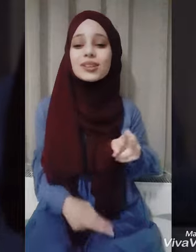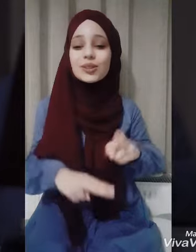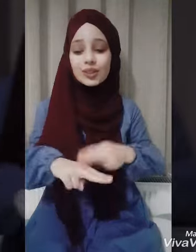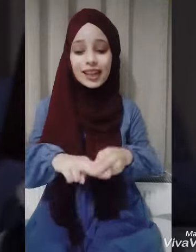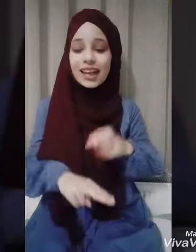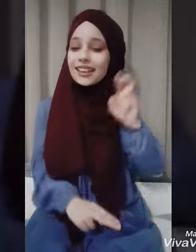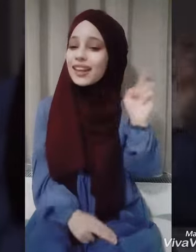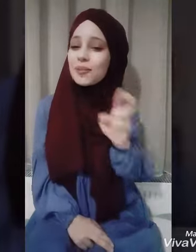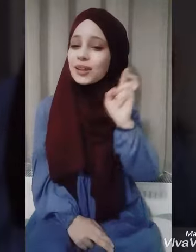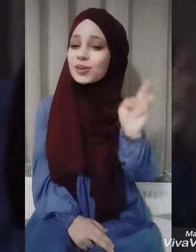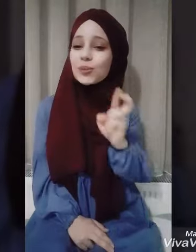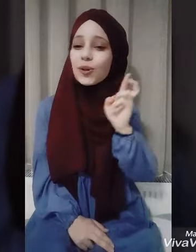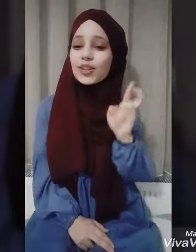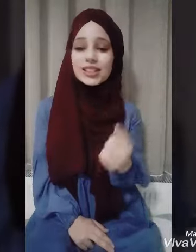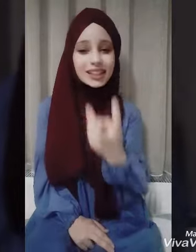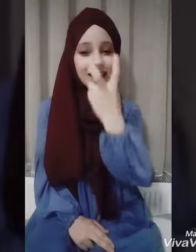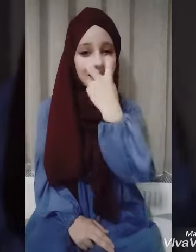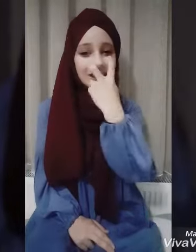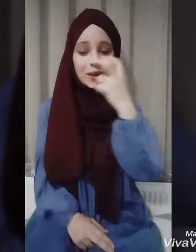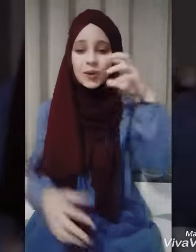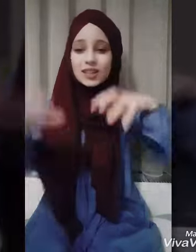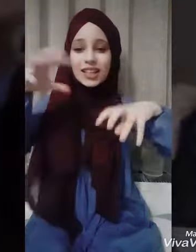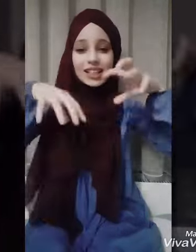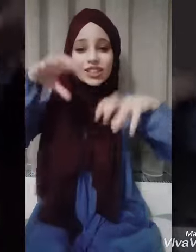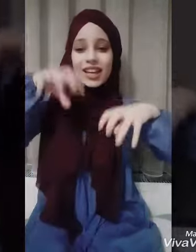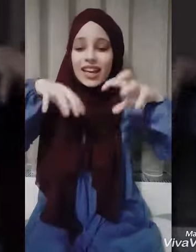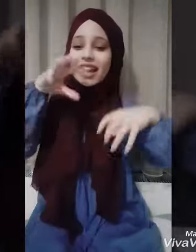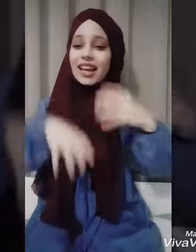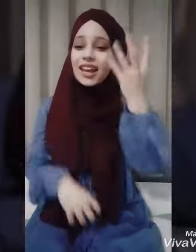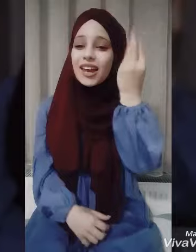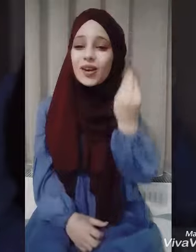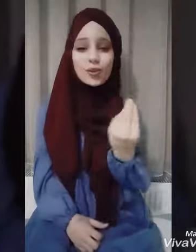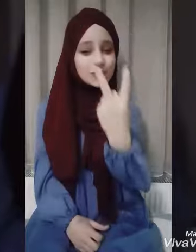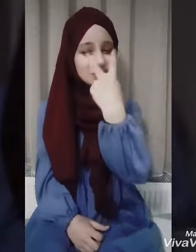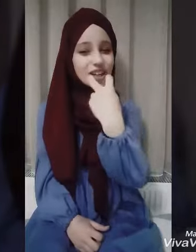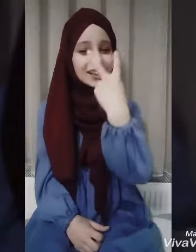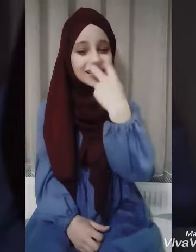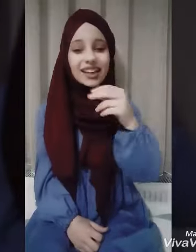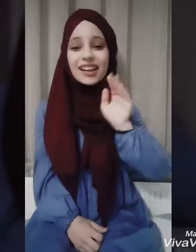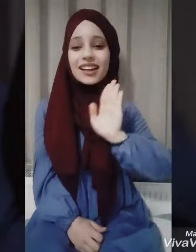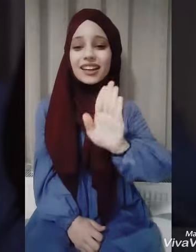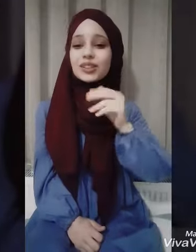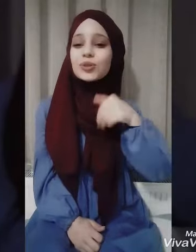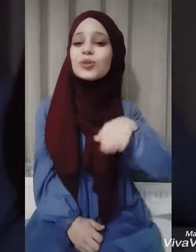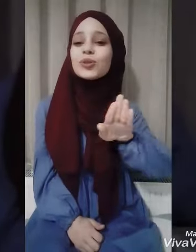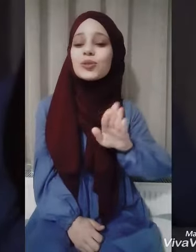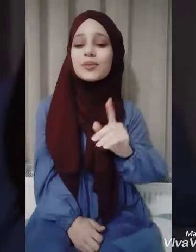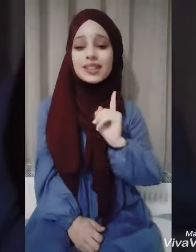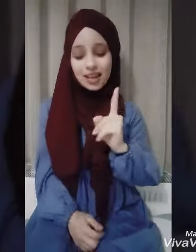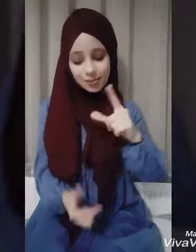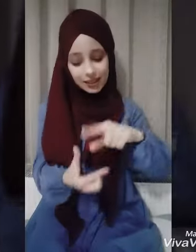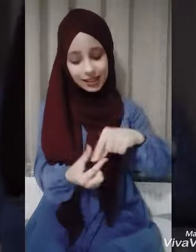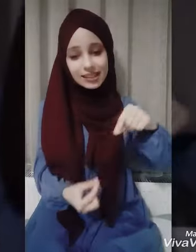zukten eme duk boşuna. Gözleşe lale olmuş, akar akar durulmaz. Bir